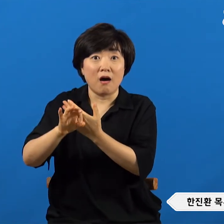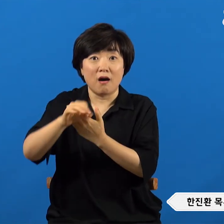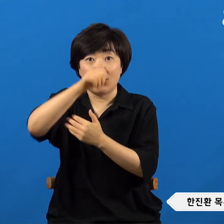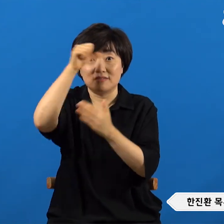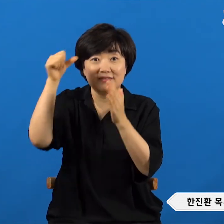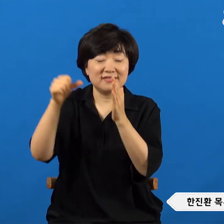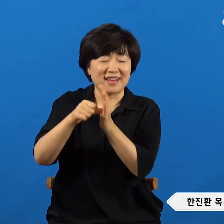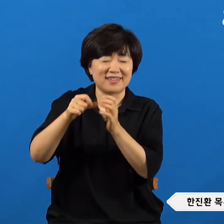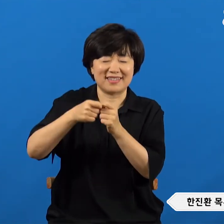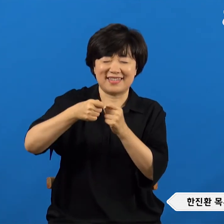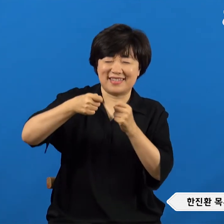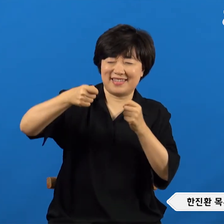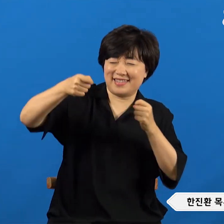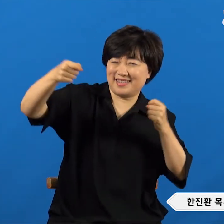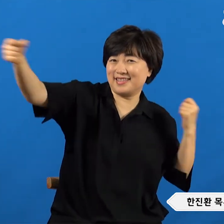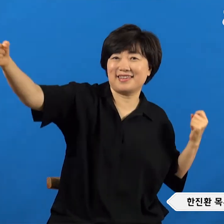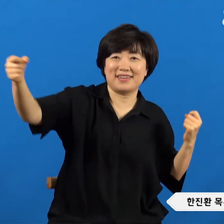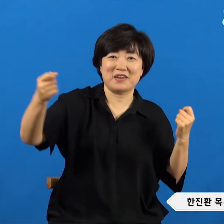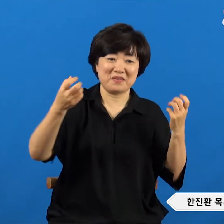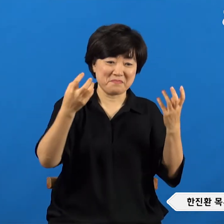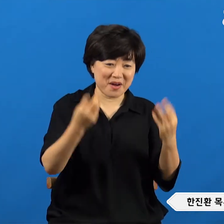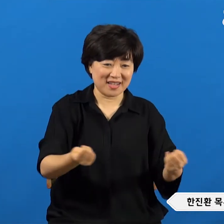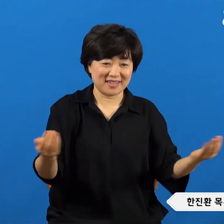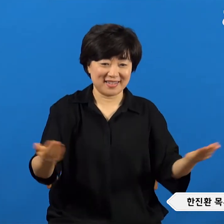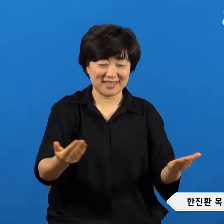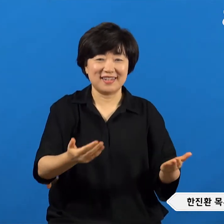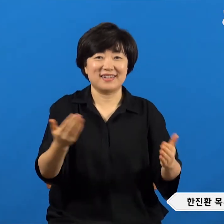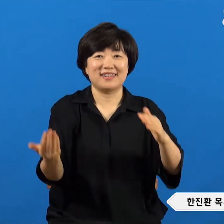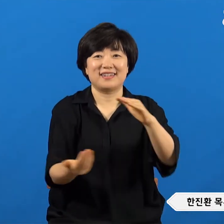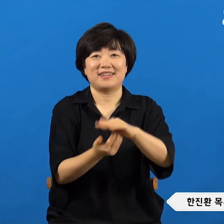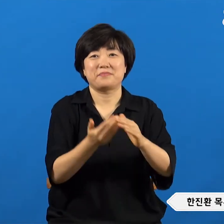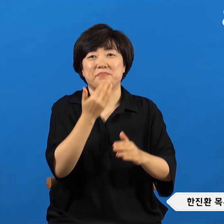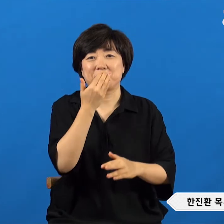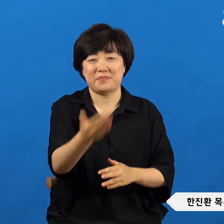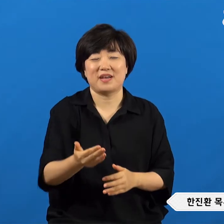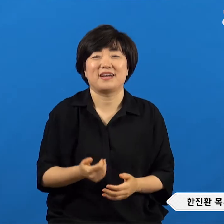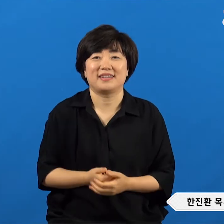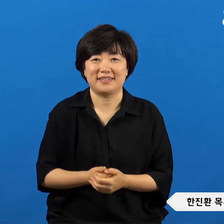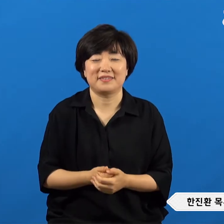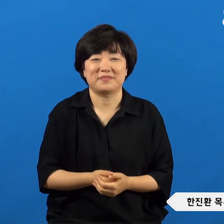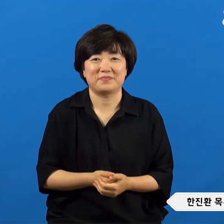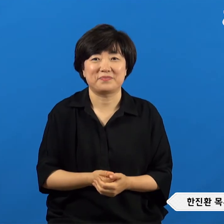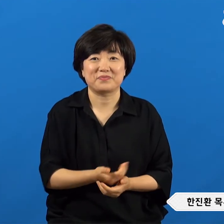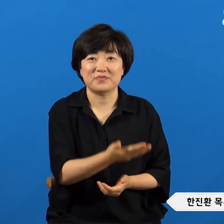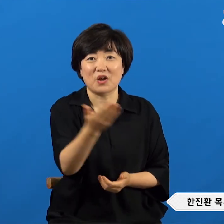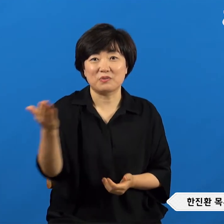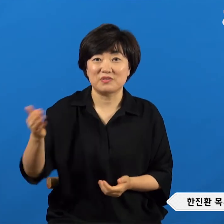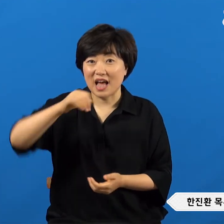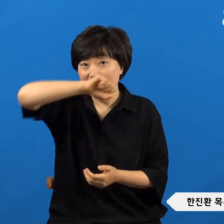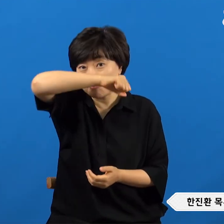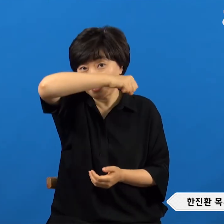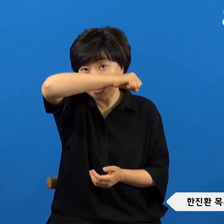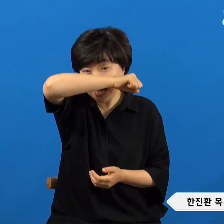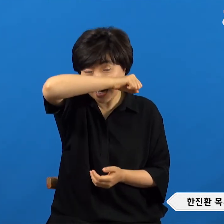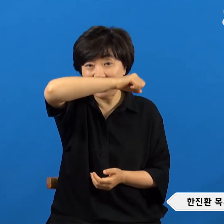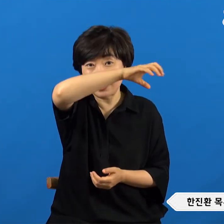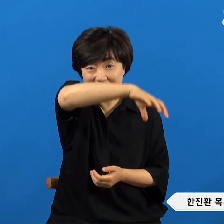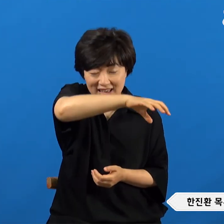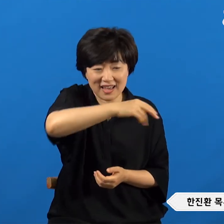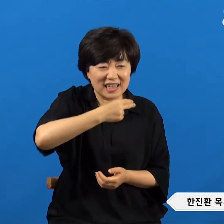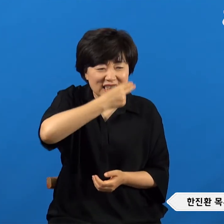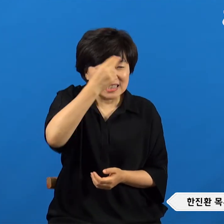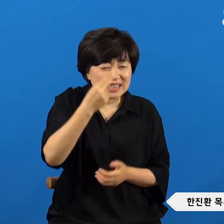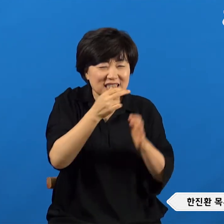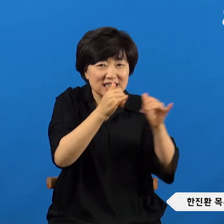깁니다. 많은 일들을 할 수 있습니다. 여러분, 아프리카 흑인을 위해서 평생을